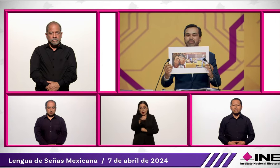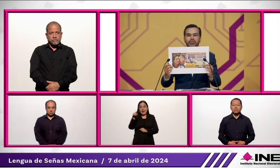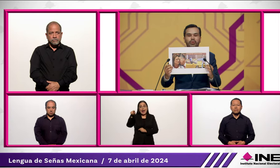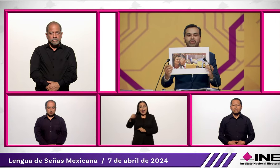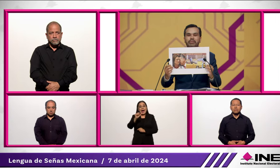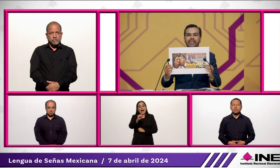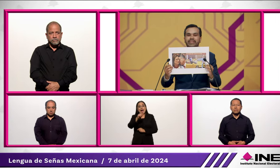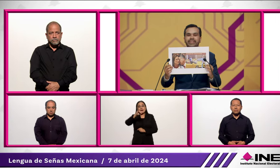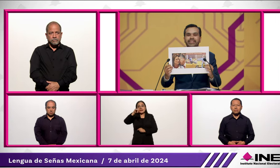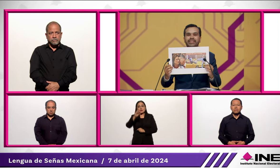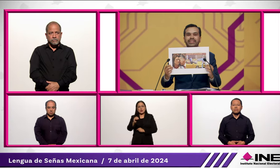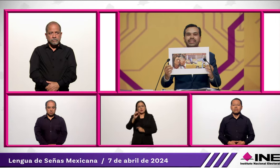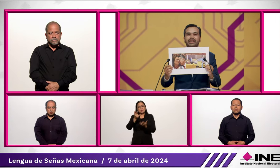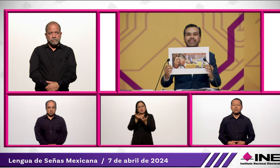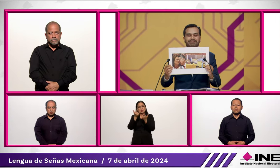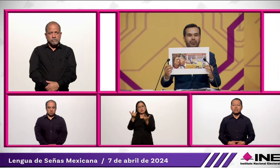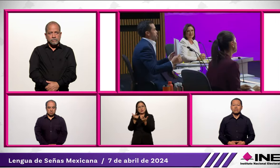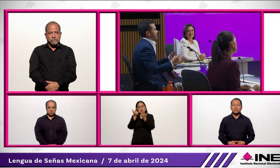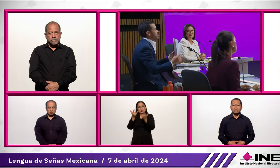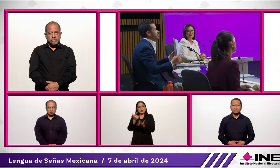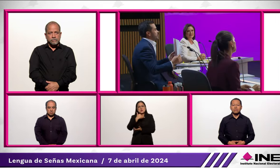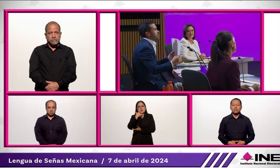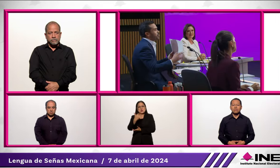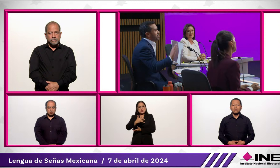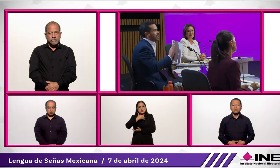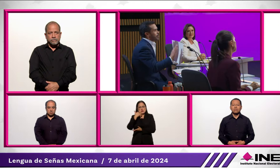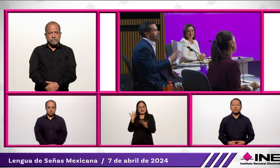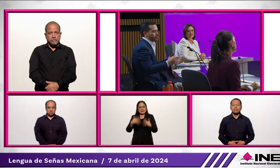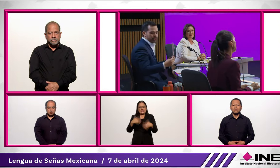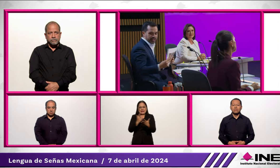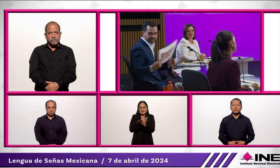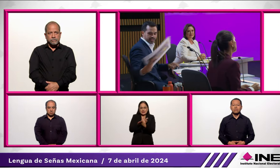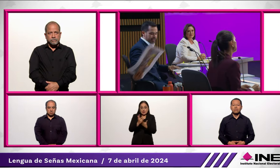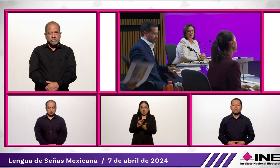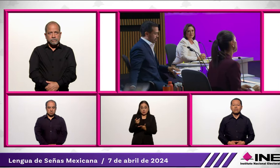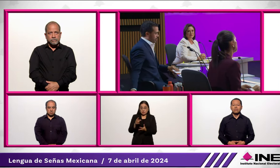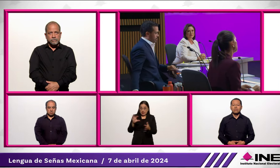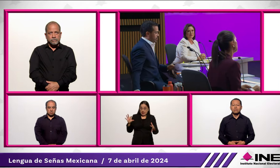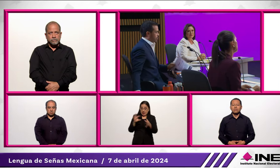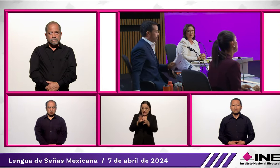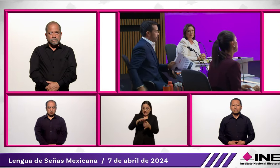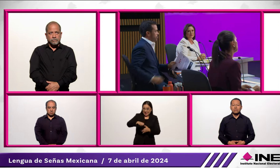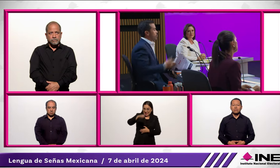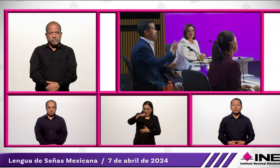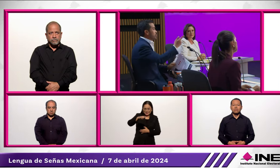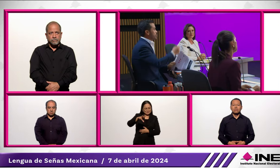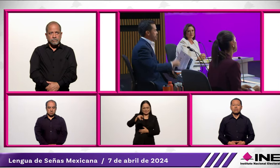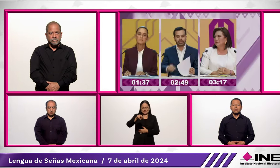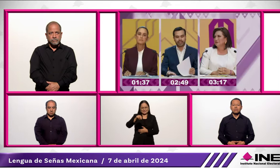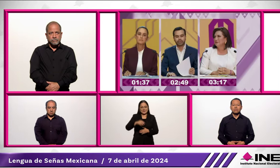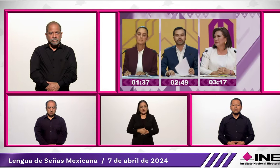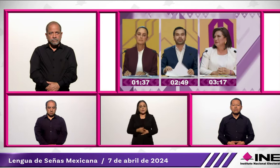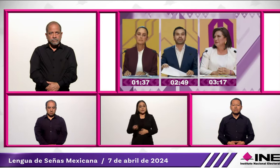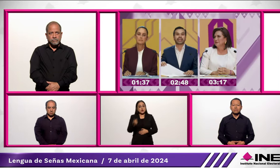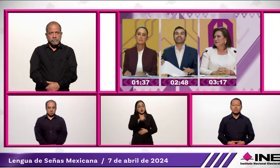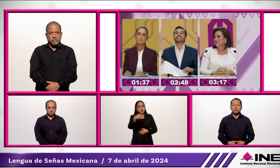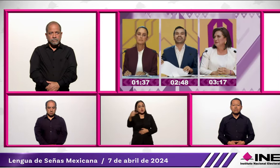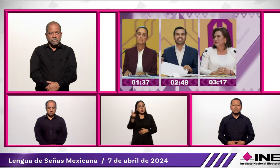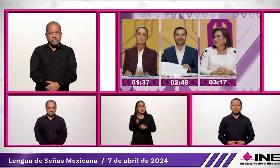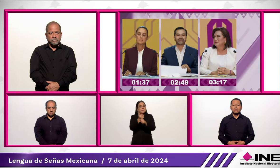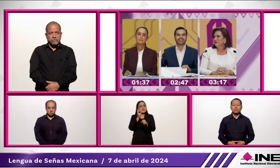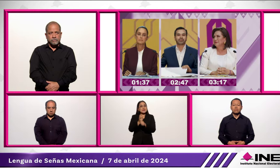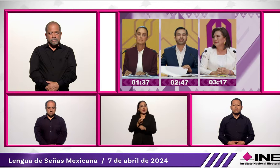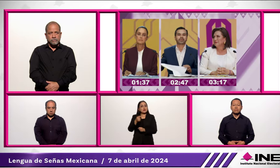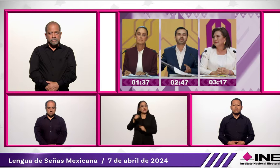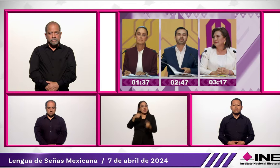corrupción absolutamente grotesco, y eso no tiene nada que ver con su edad. O como uno de sus invitados de honor, que aquí